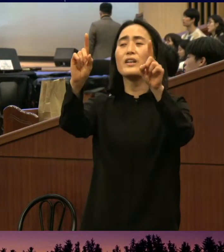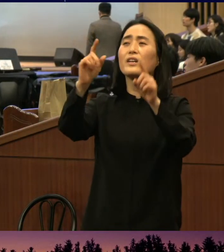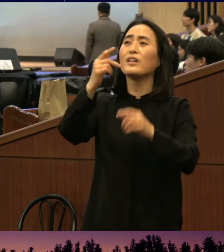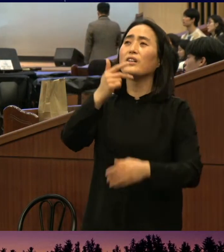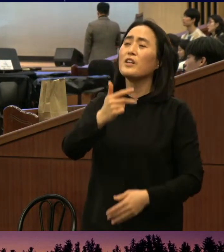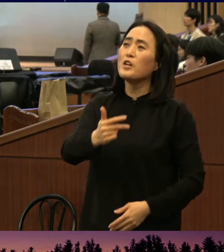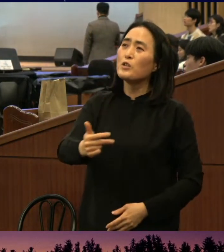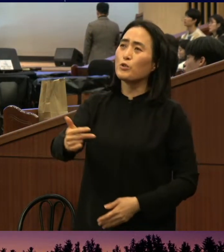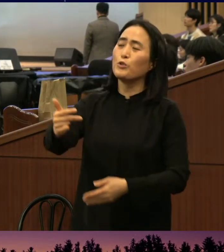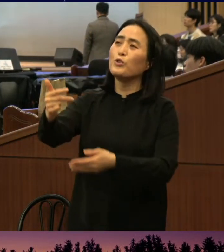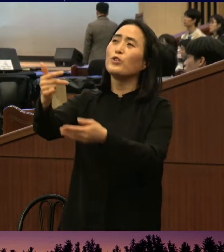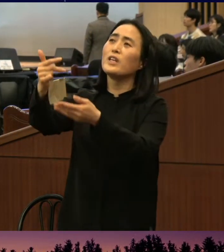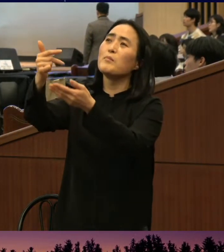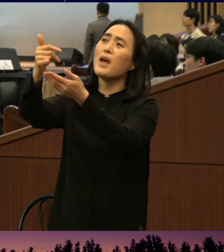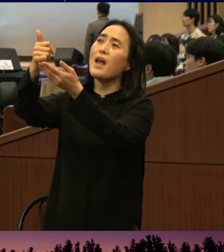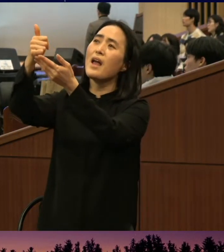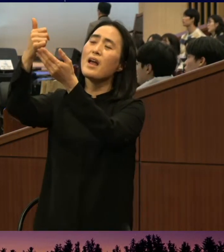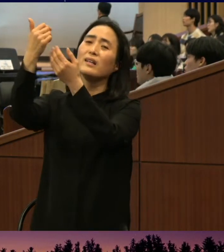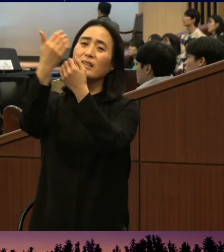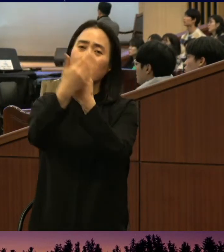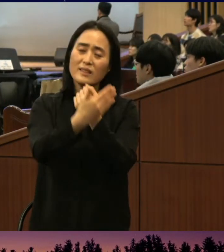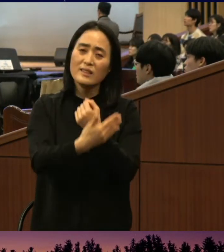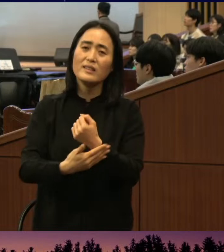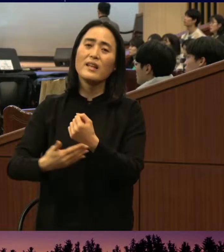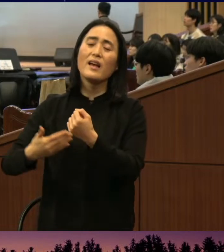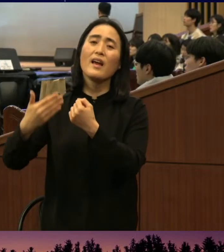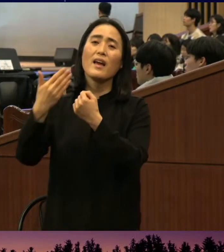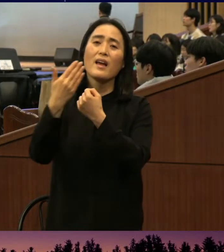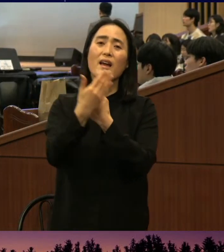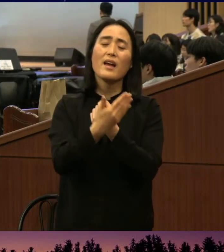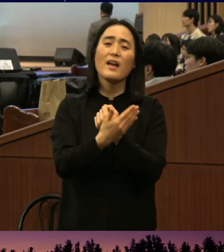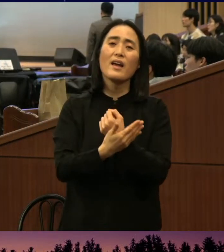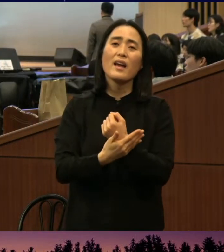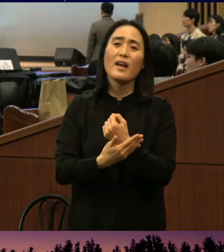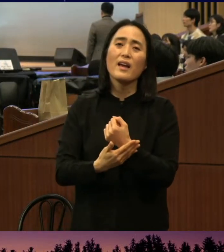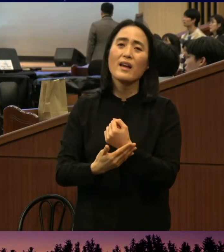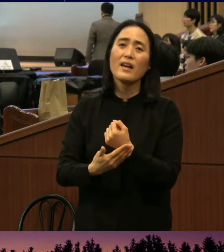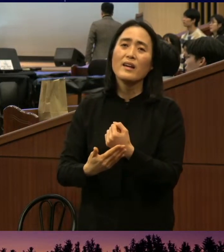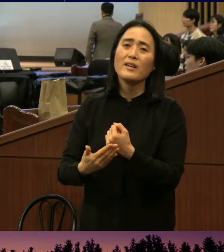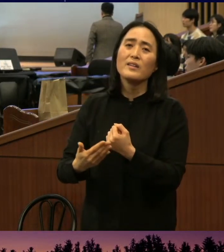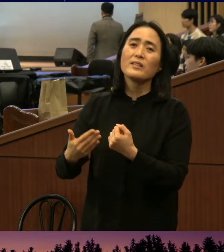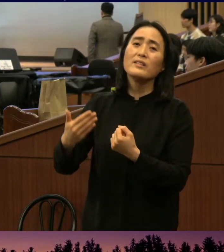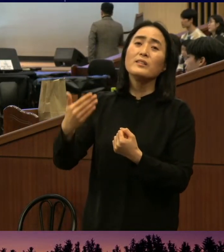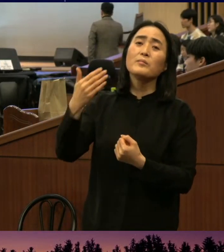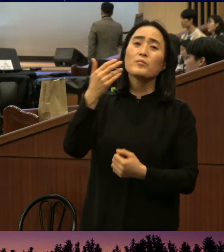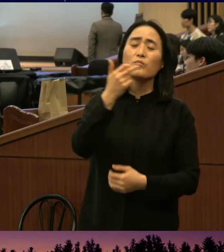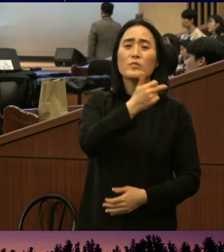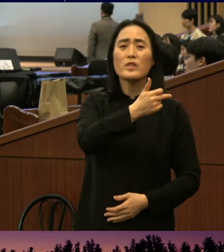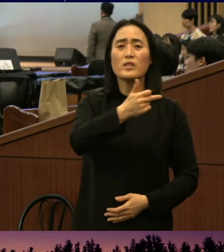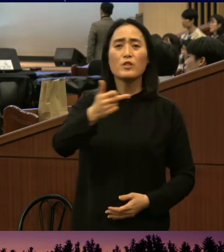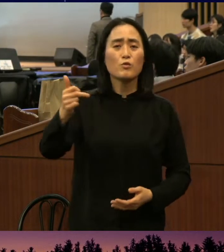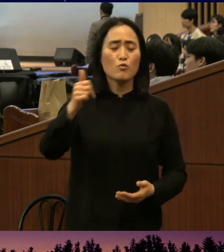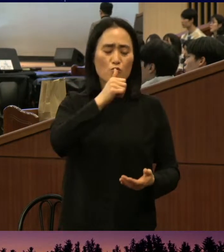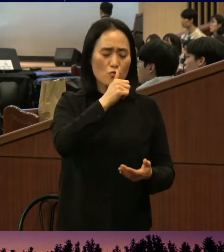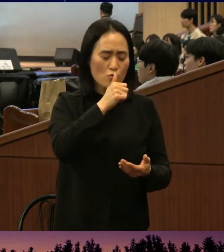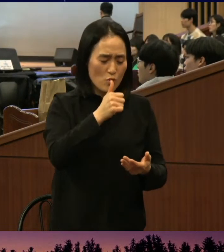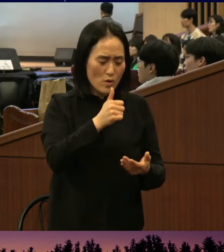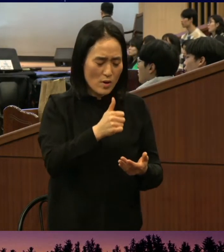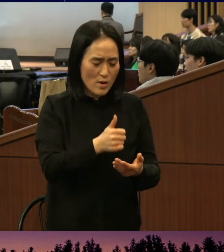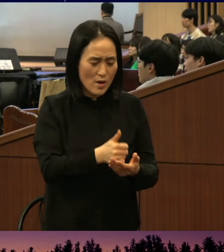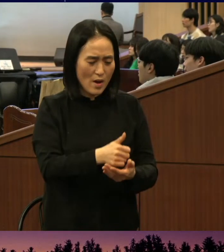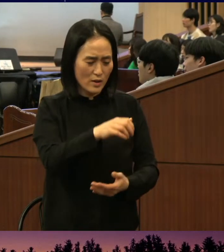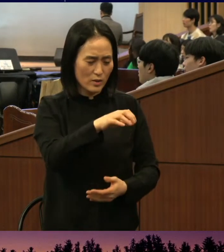살리신 주님의 은혜. 큰